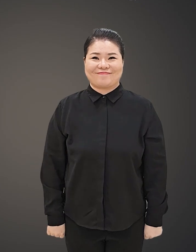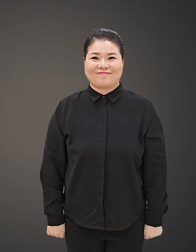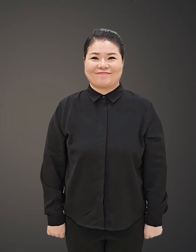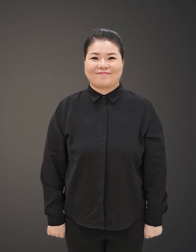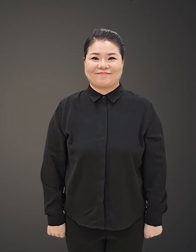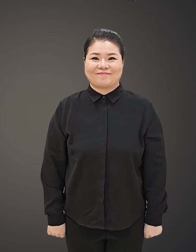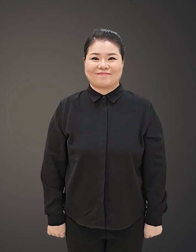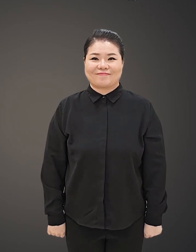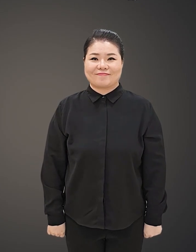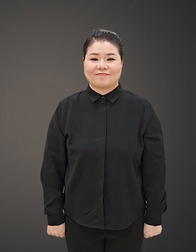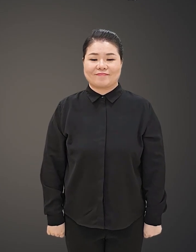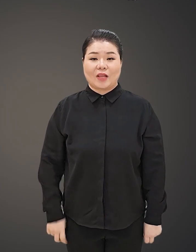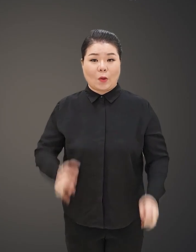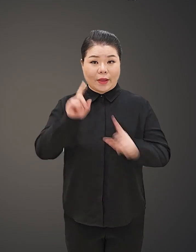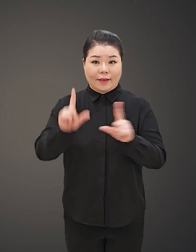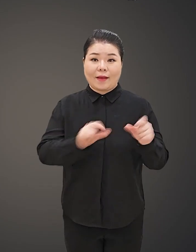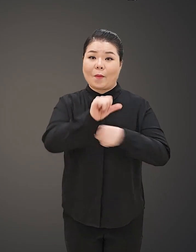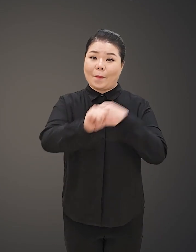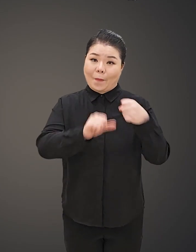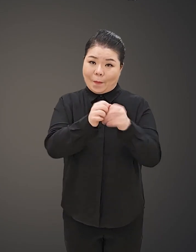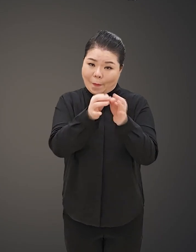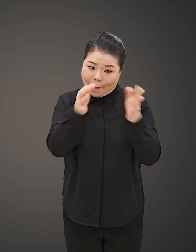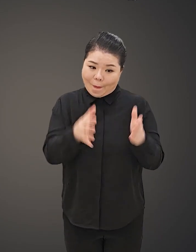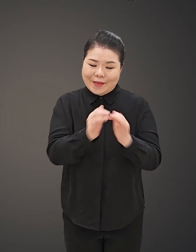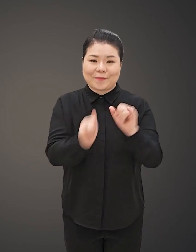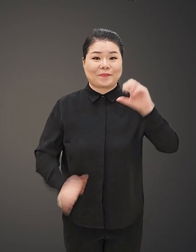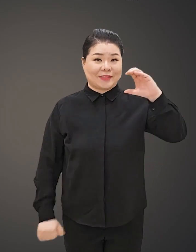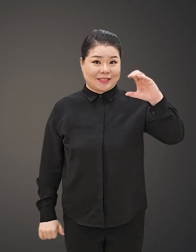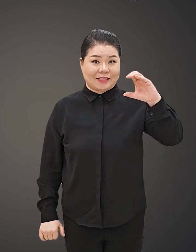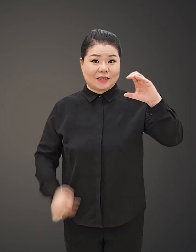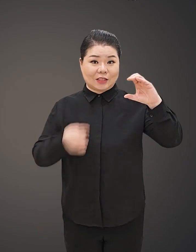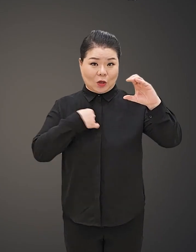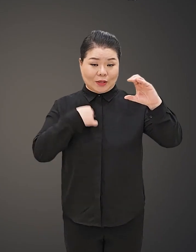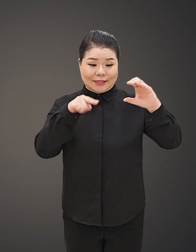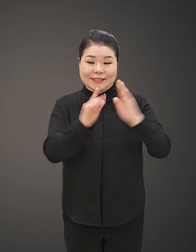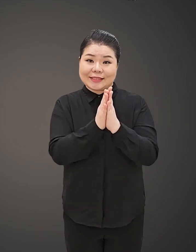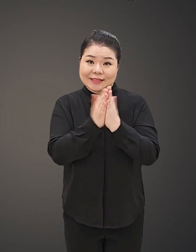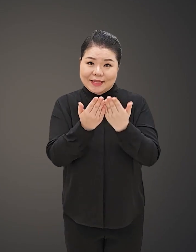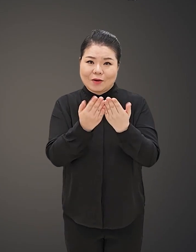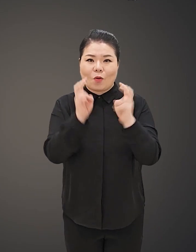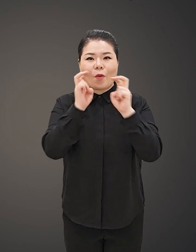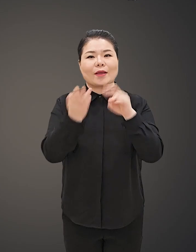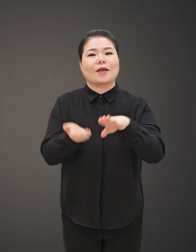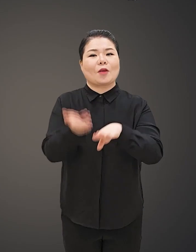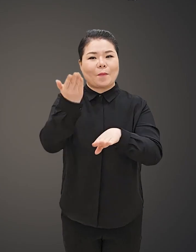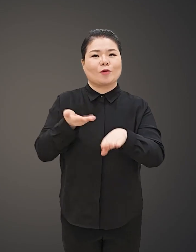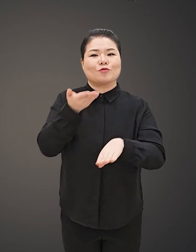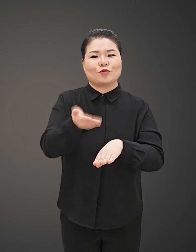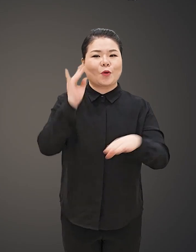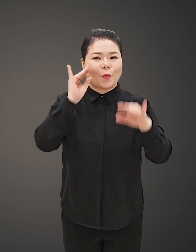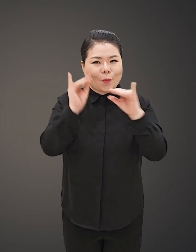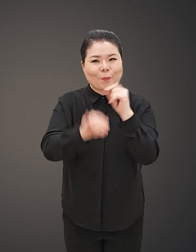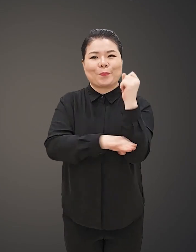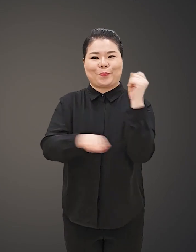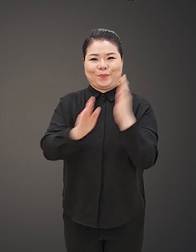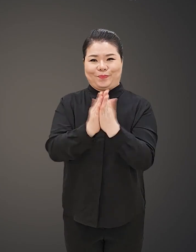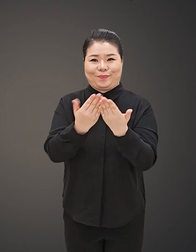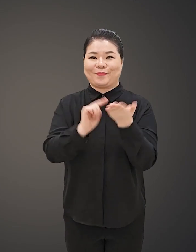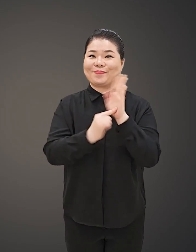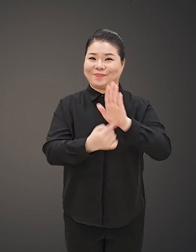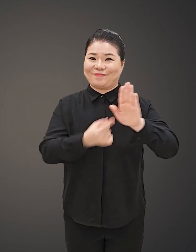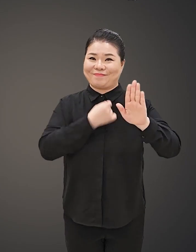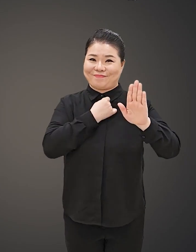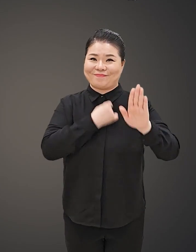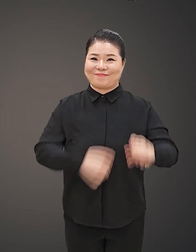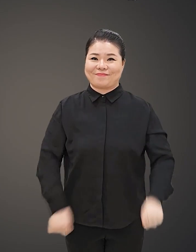말이죠. 5년차 직장인 씨, 저는 이 책을 직장인 선배가 들려주는 공감 바이블이라고 정의